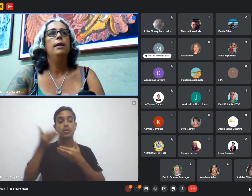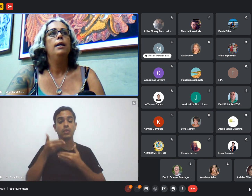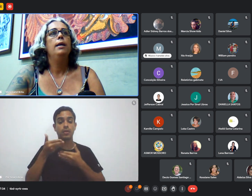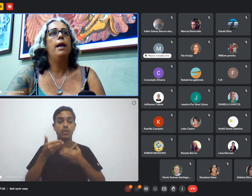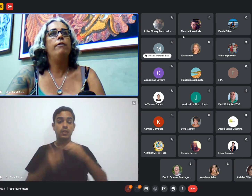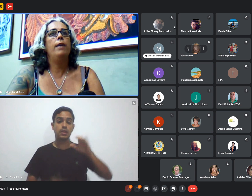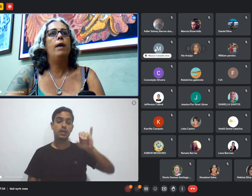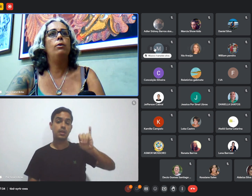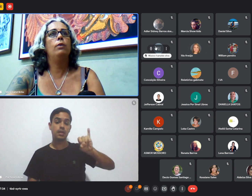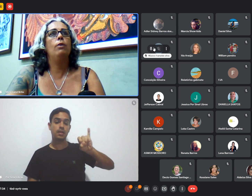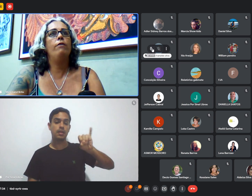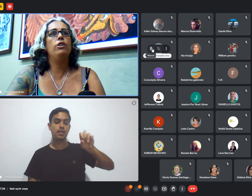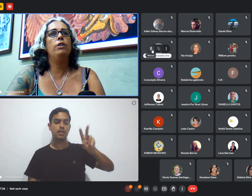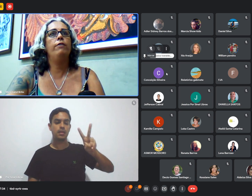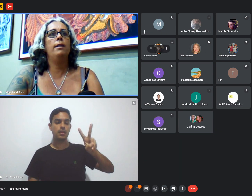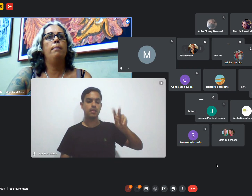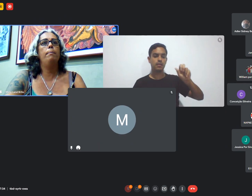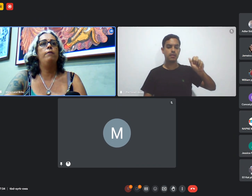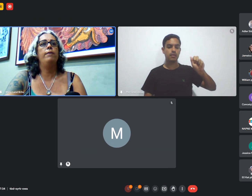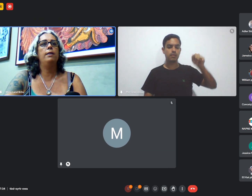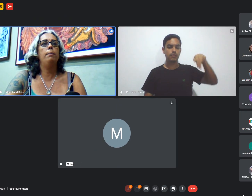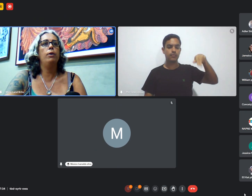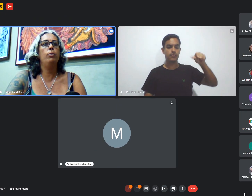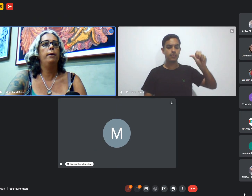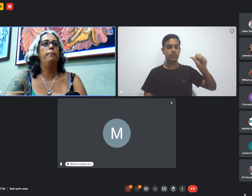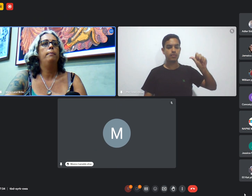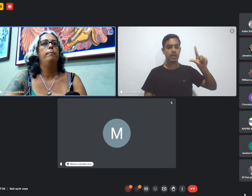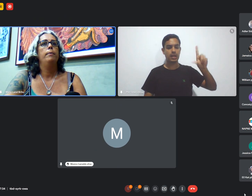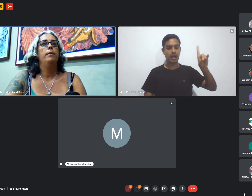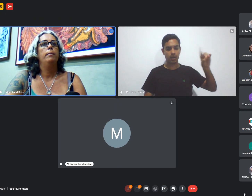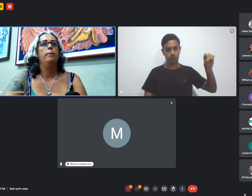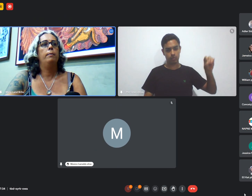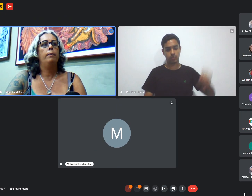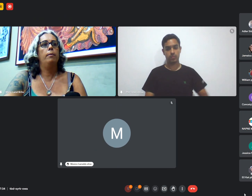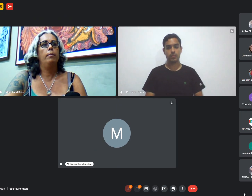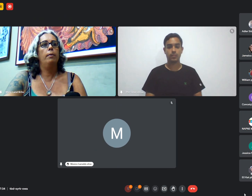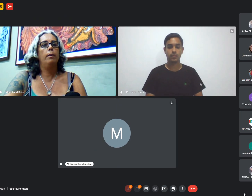levantada. E aí, Ivanaldo, é a tua vez de fazer a pergunta.